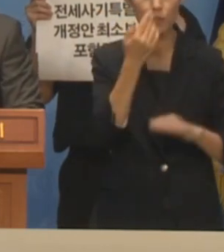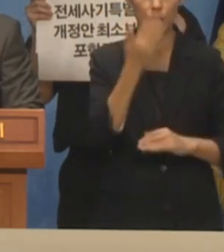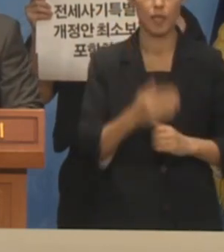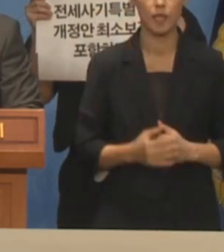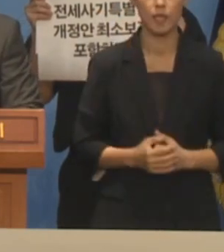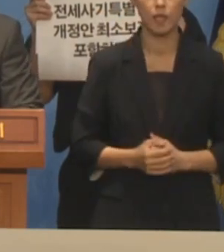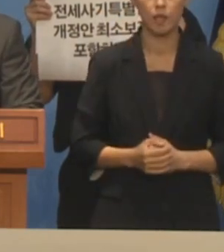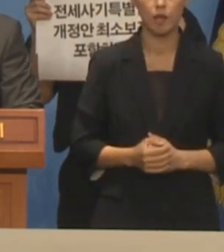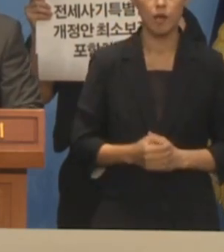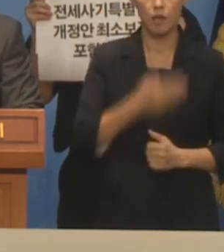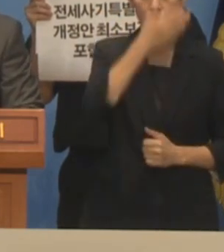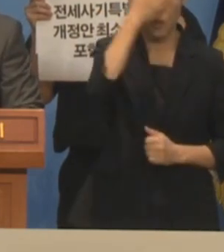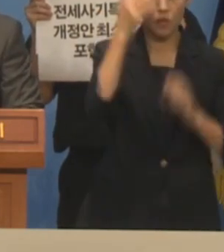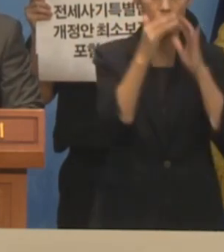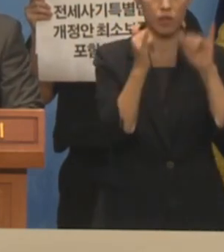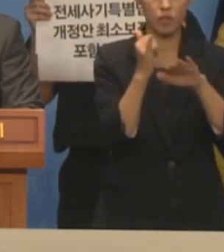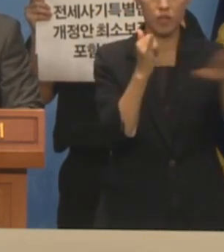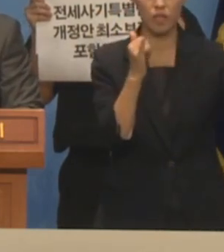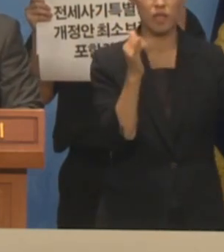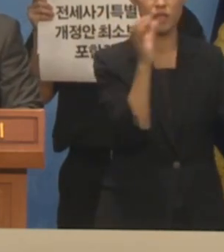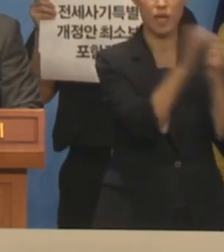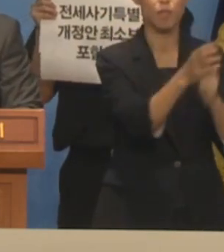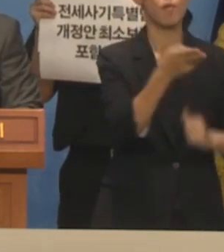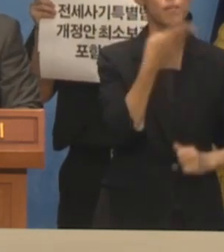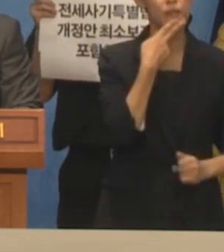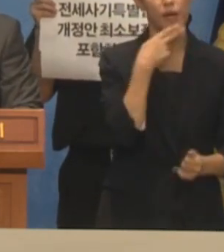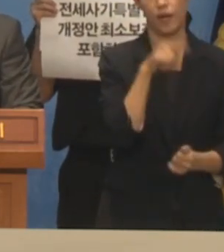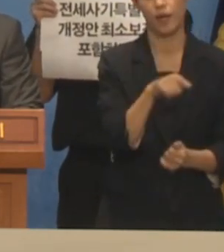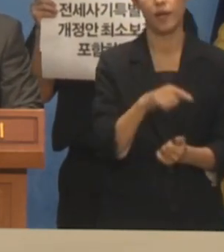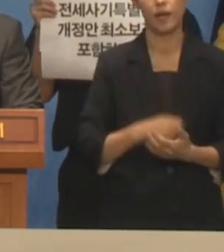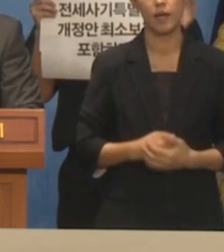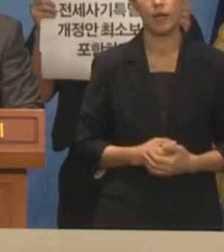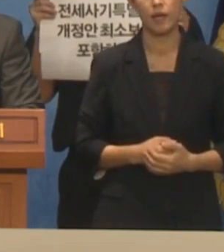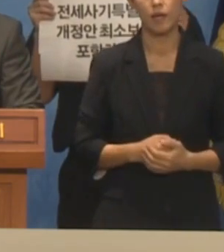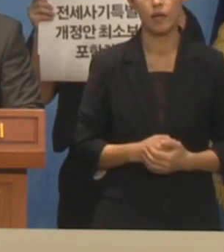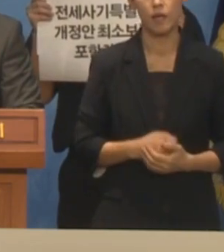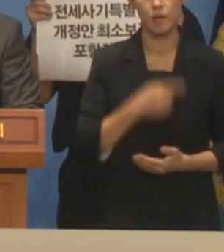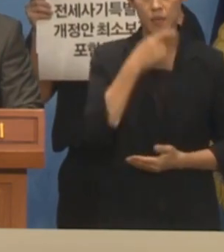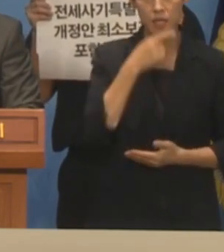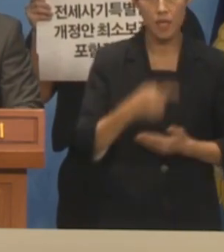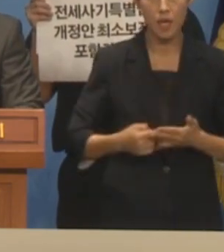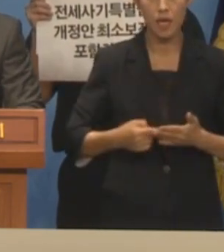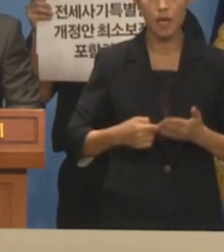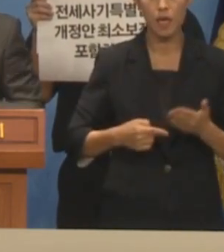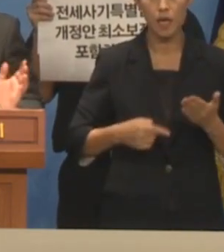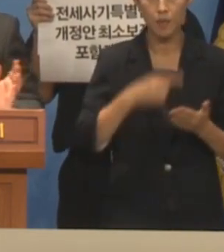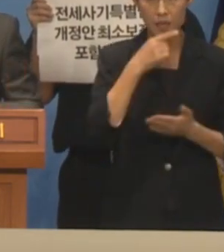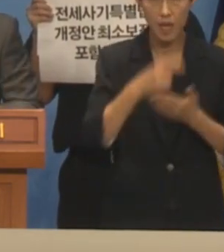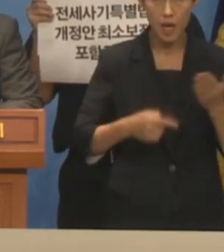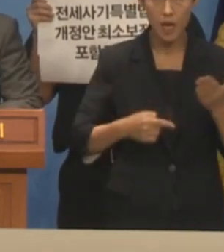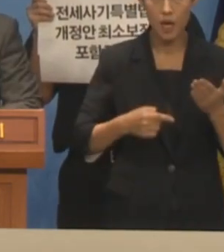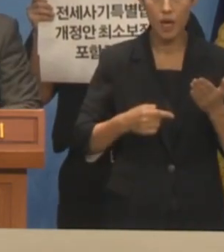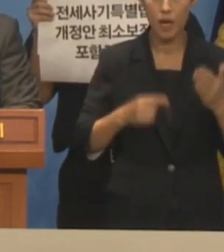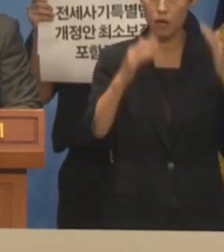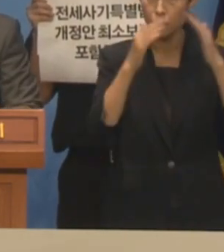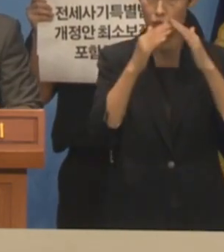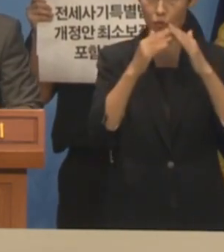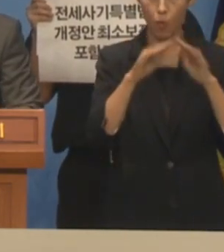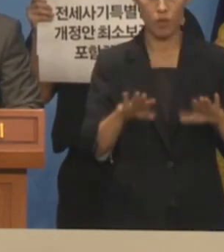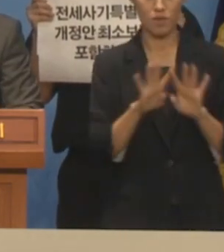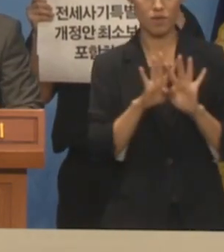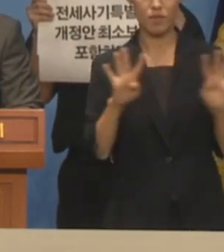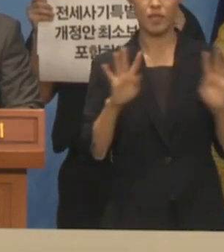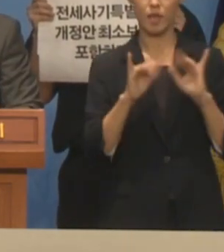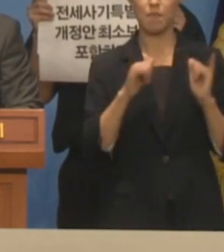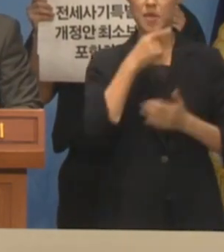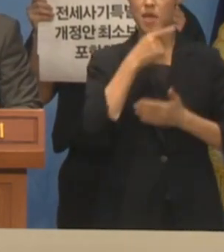요지는 이 청년 세입자들한테 책임이 없다는 취지입니다. 그런데 현재 피해 주택이 오늘 나온 그 피해자분들은 피해